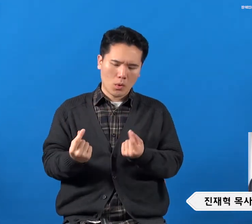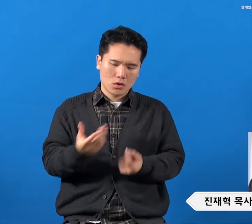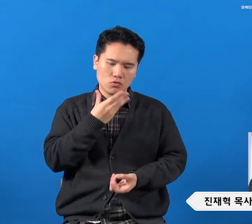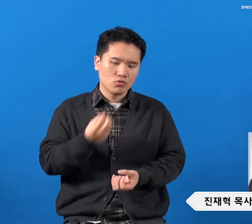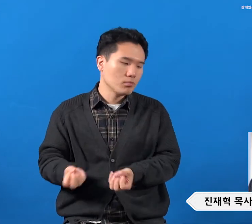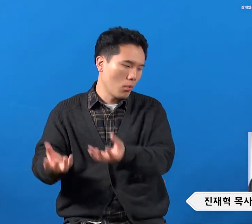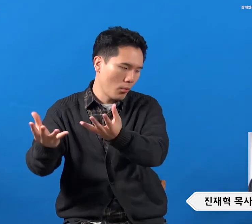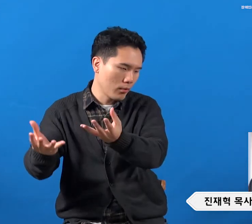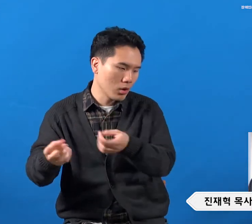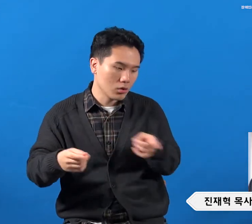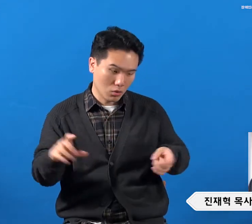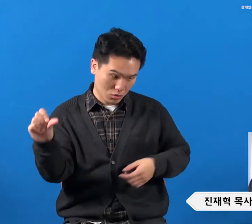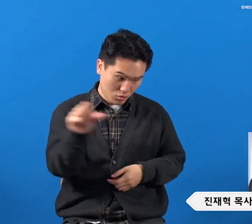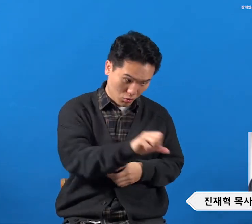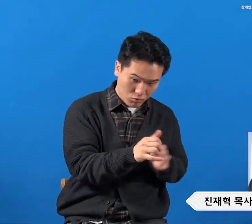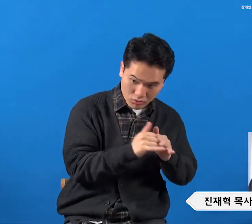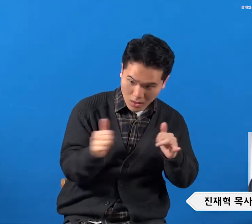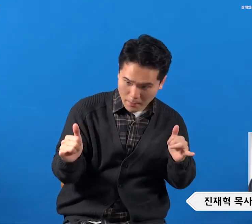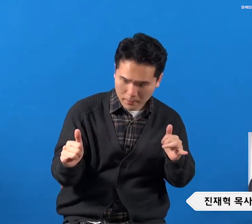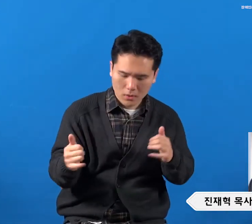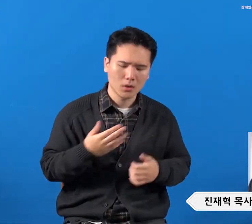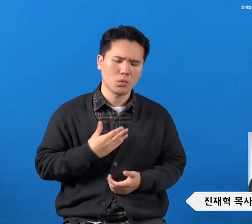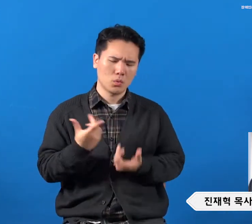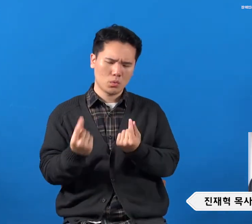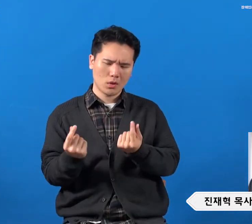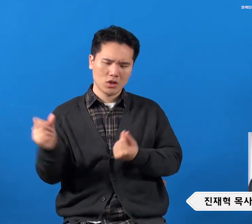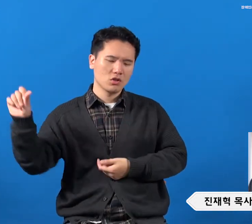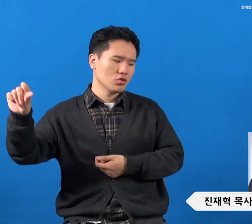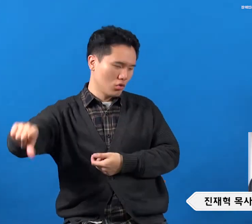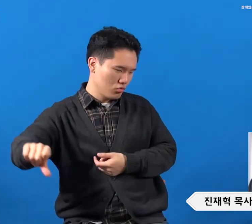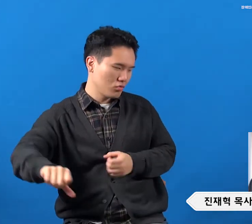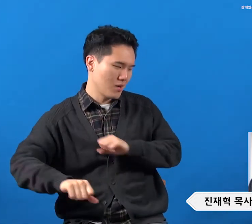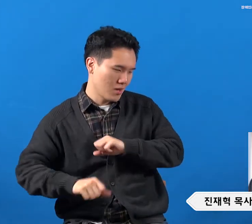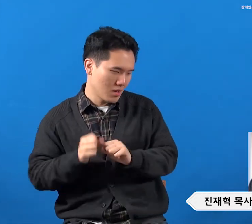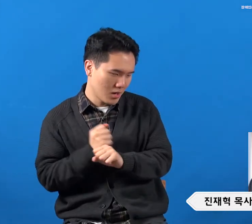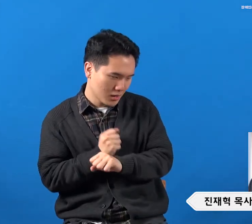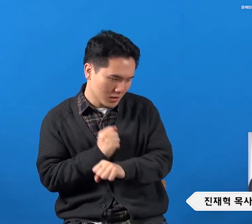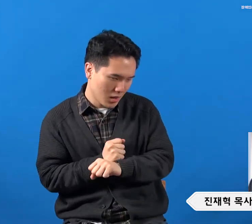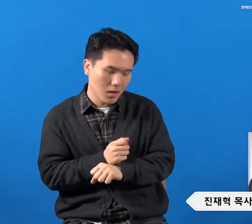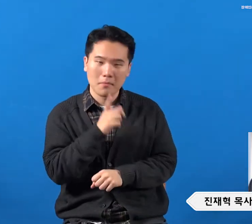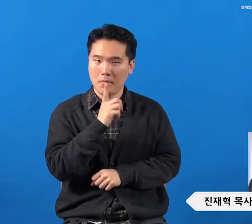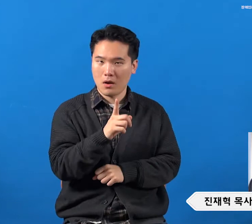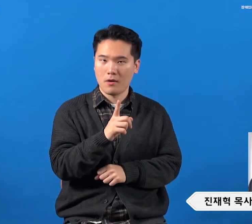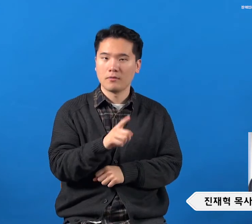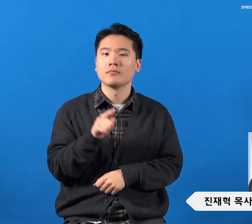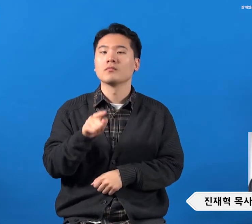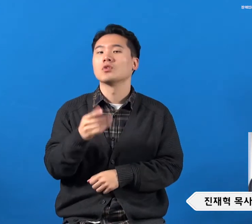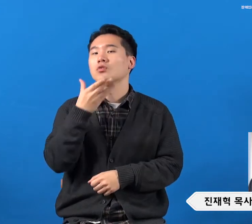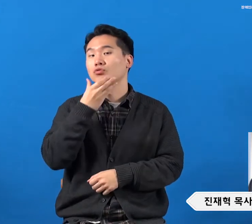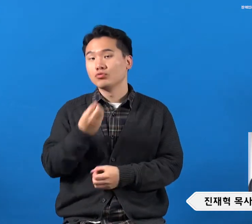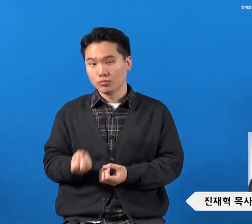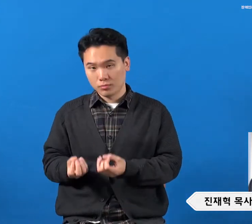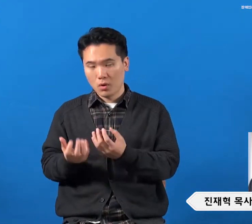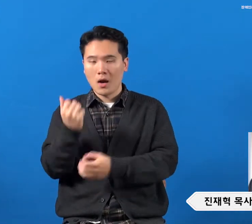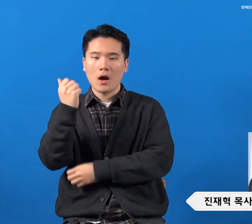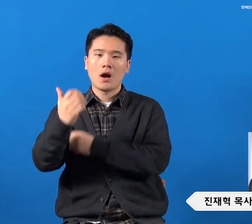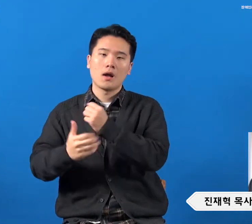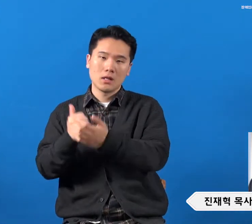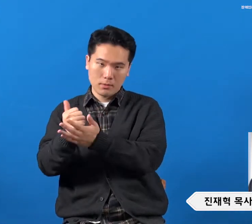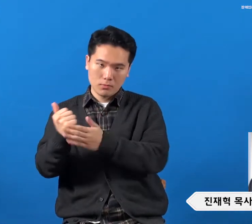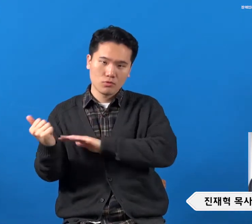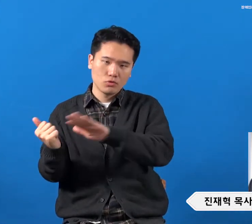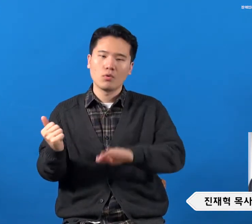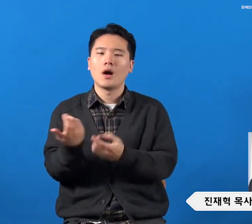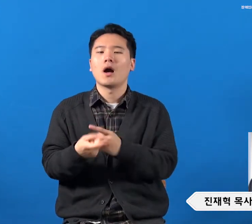내가 저주하겠다라고 말씀하시며 복을 주시는 그분이 하나님이십니다. 그 축복의 하나님이 우리와